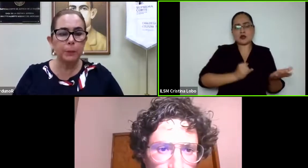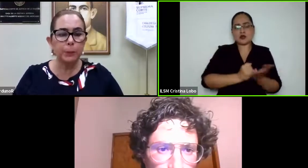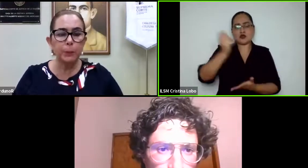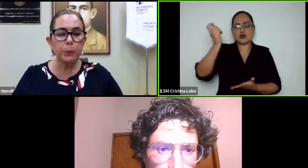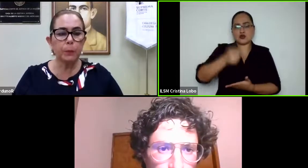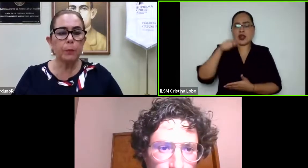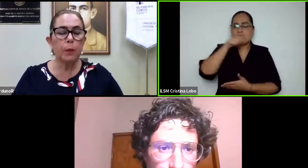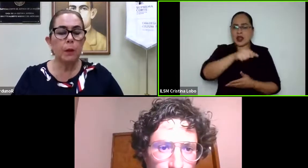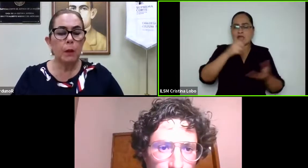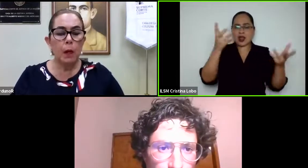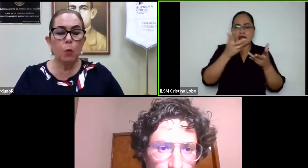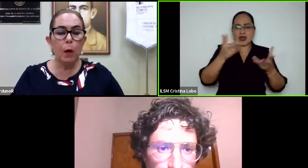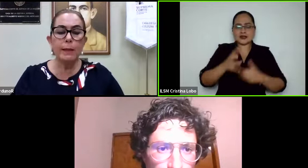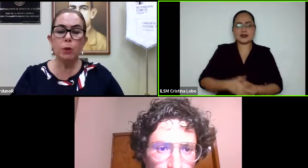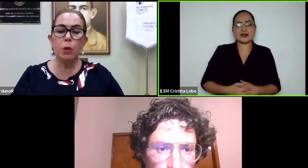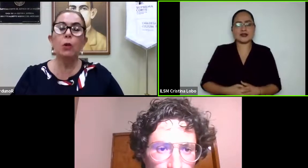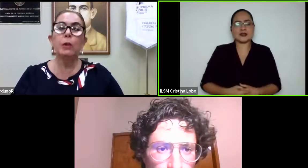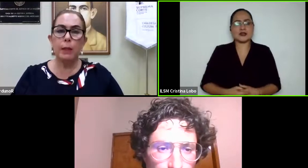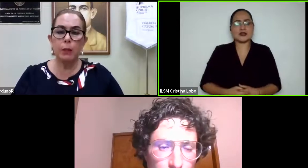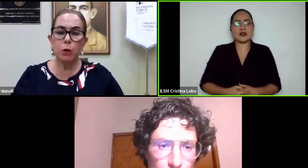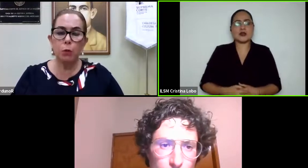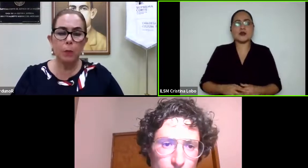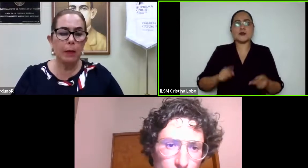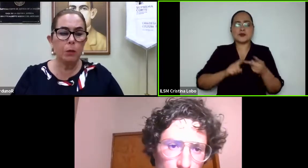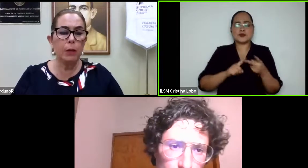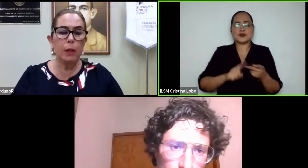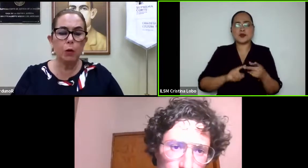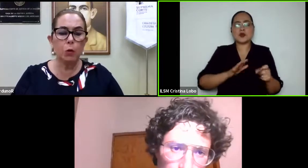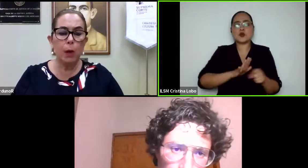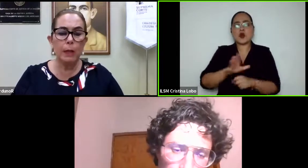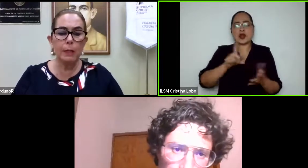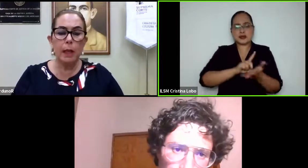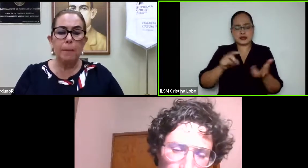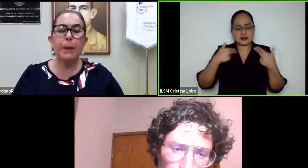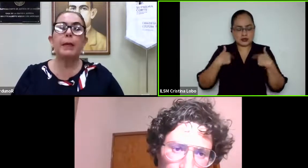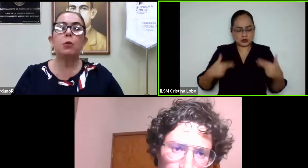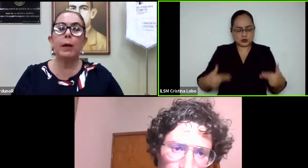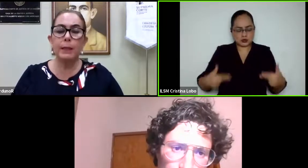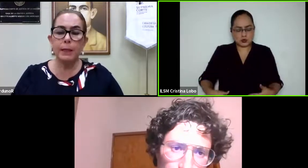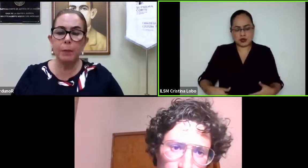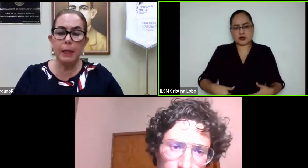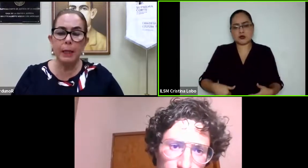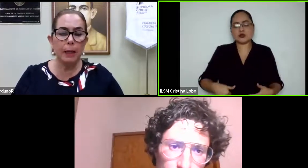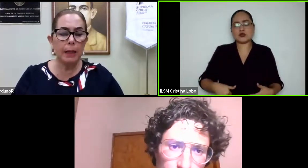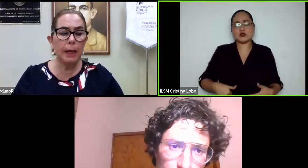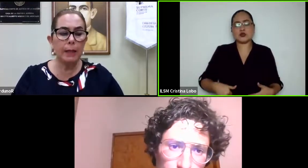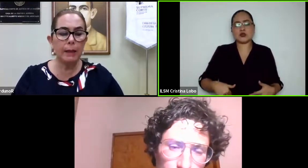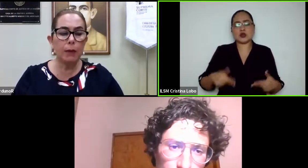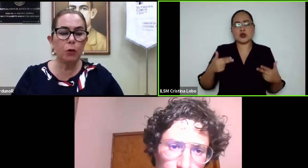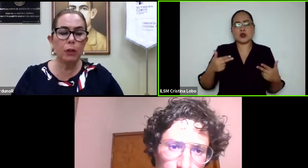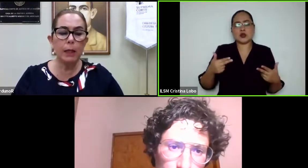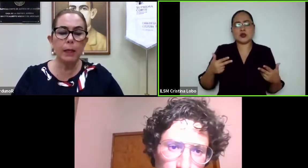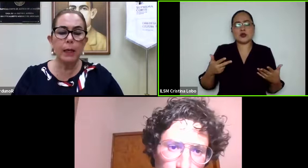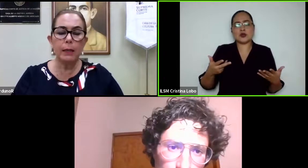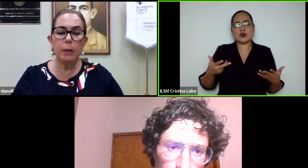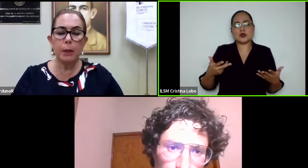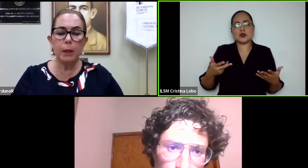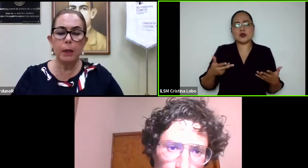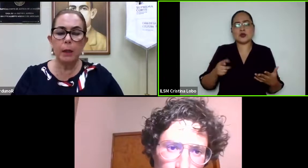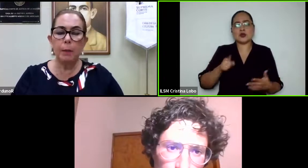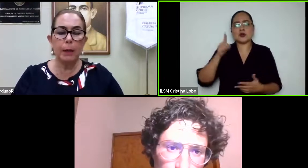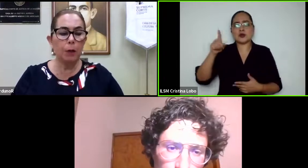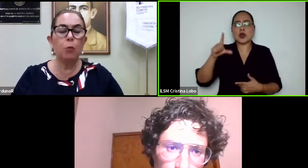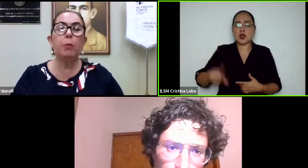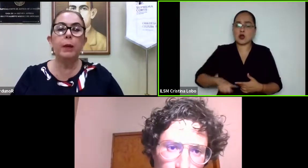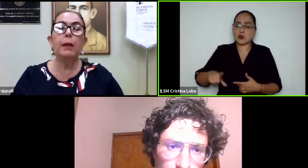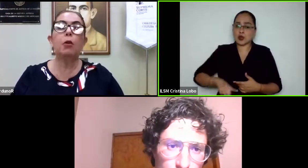Justicia? ¿Cuáles son los derechos humanos en los cuales, tras su accesibilidad, el Estado tiene que